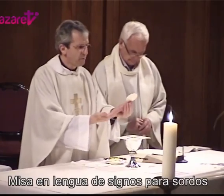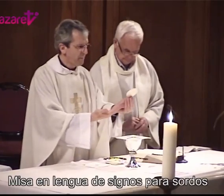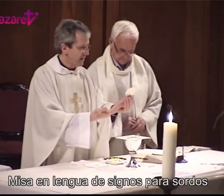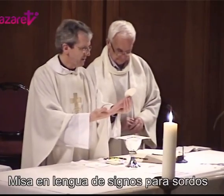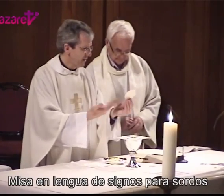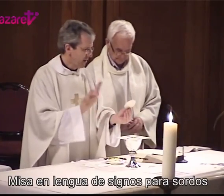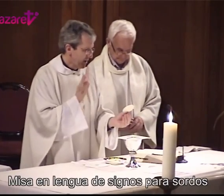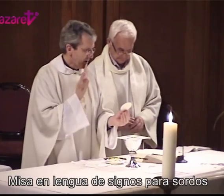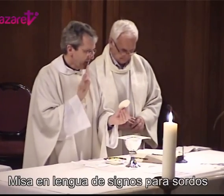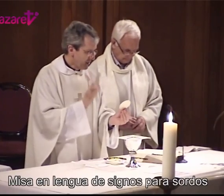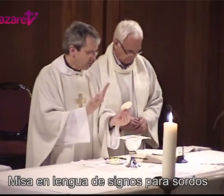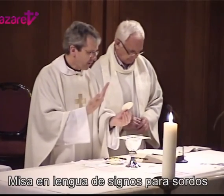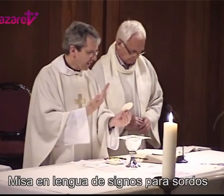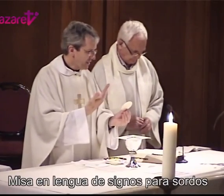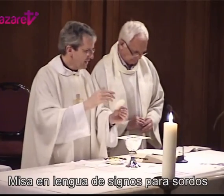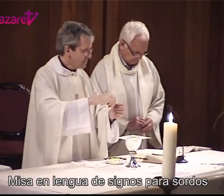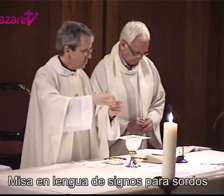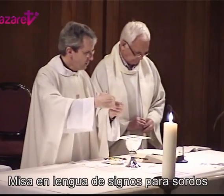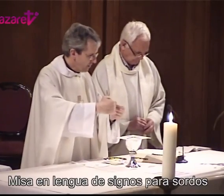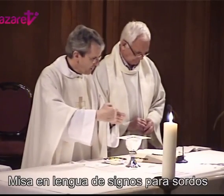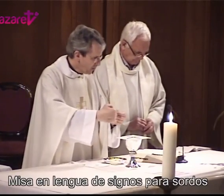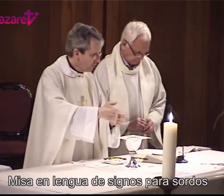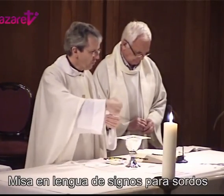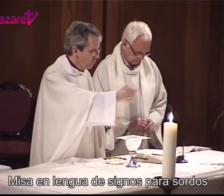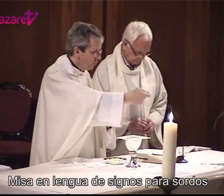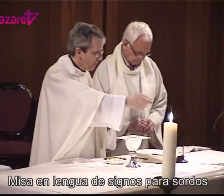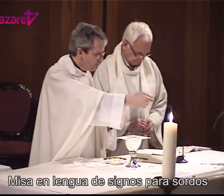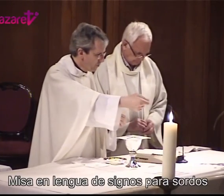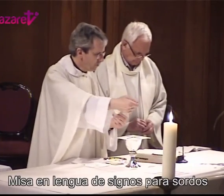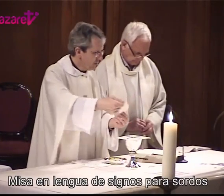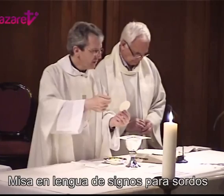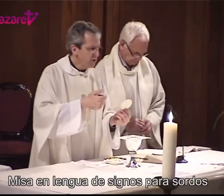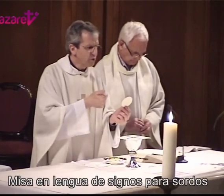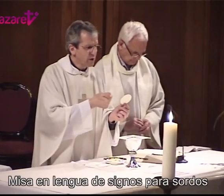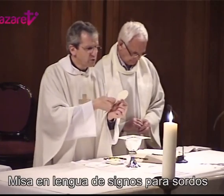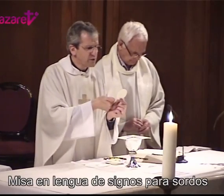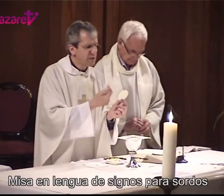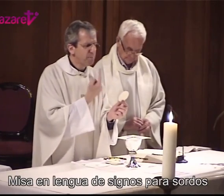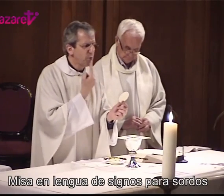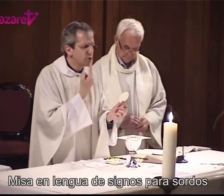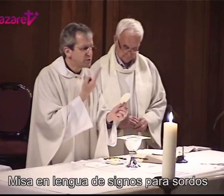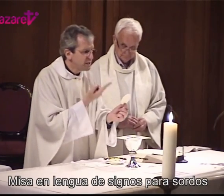pan. Dándote gracias, te bendijo, lo partió y lo dio a sus discípulos,